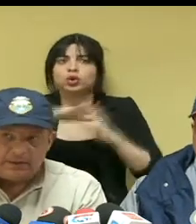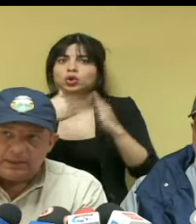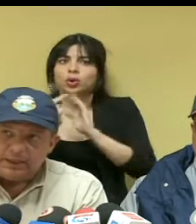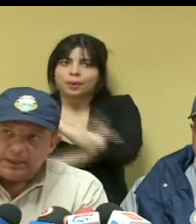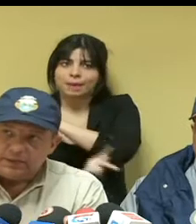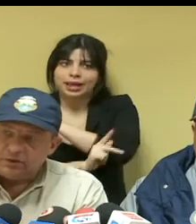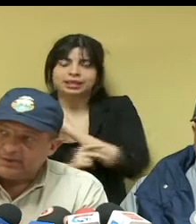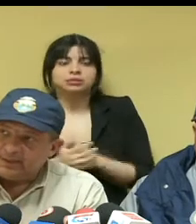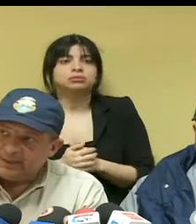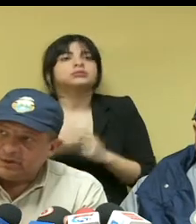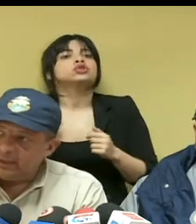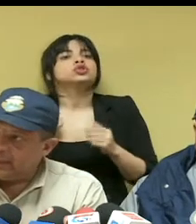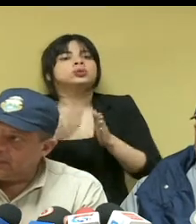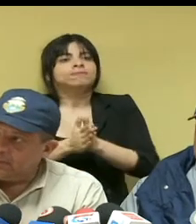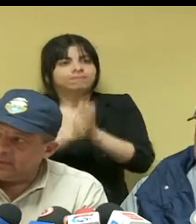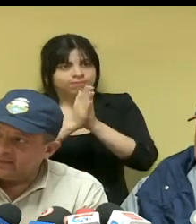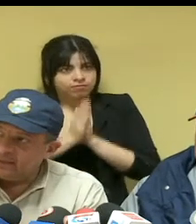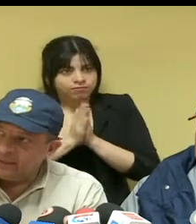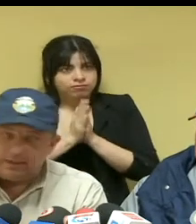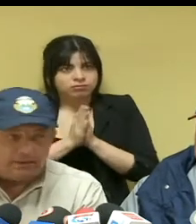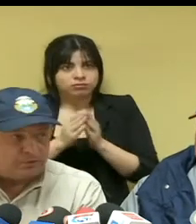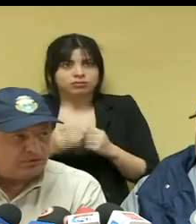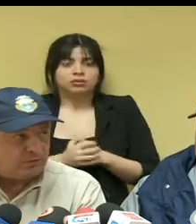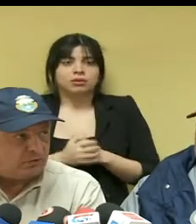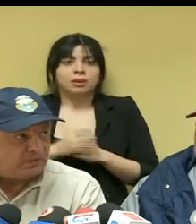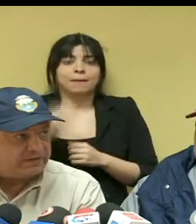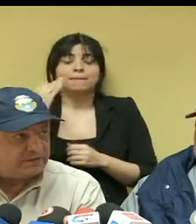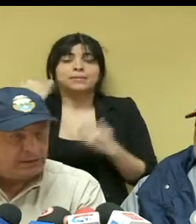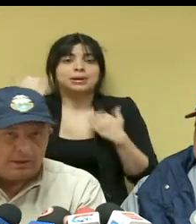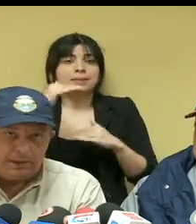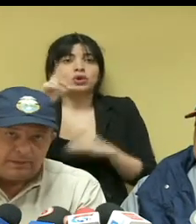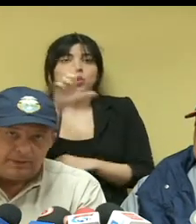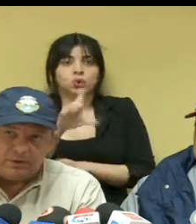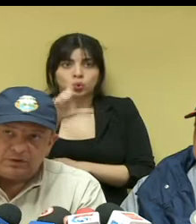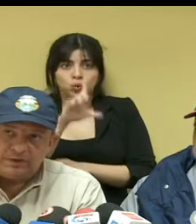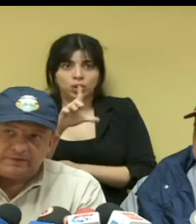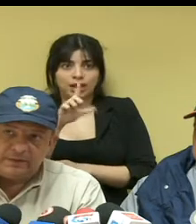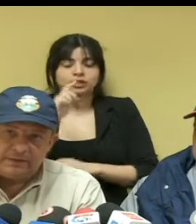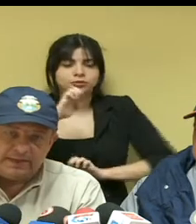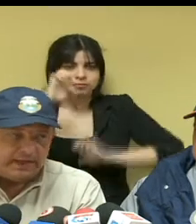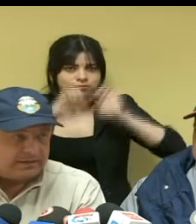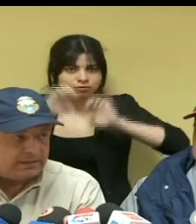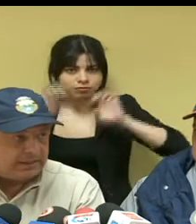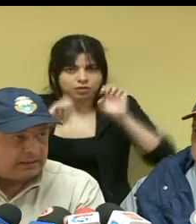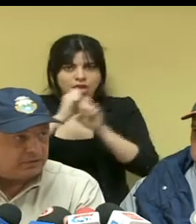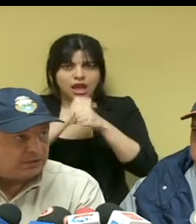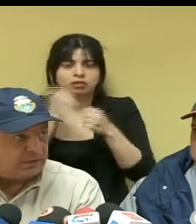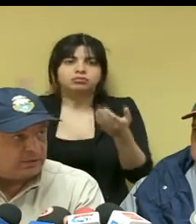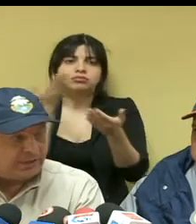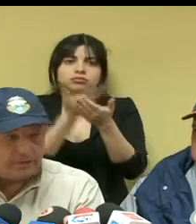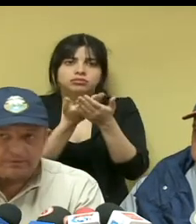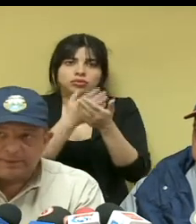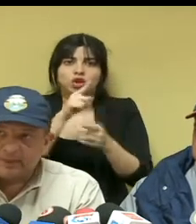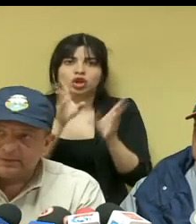país, y he solicitado que a lo más tardar el próximo lunes las valoraciones se hagan llegar al Consejo